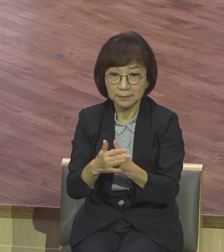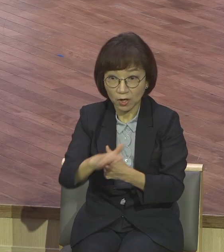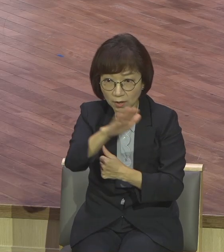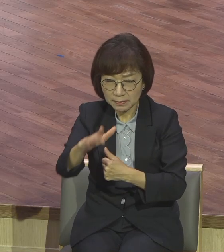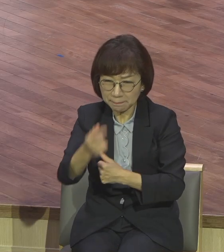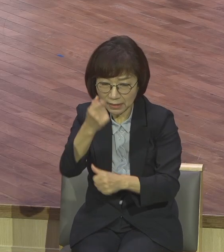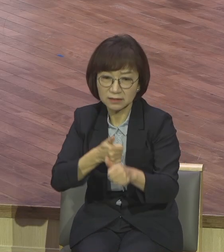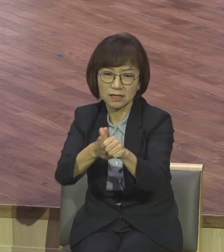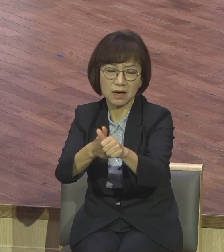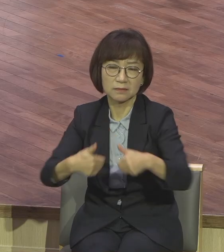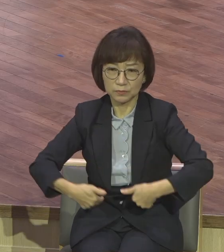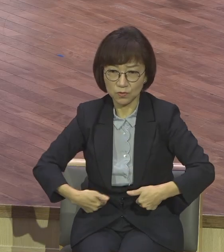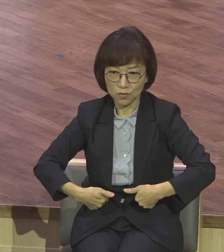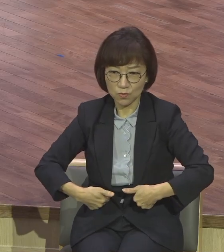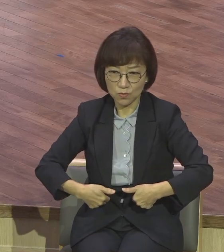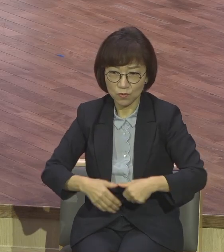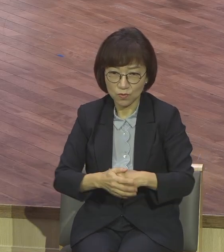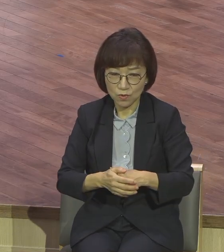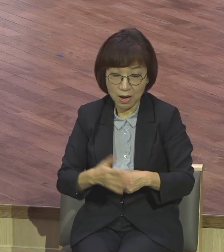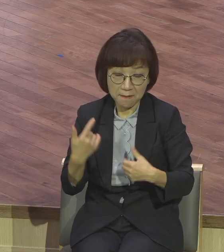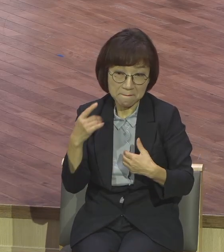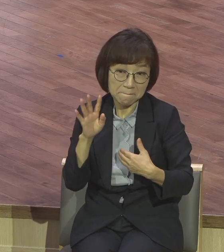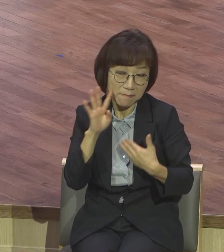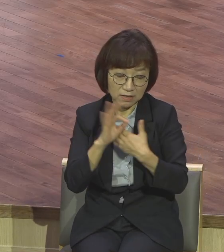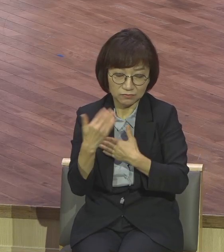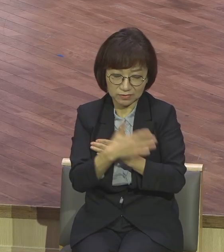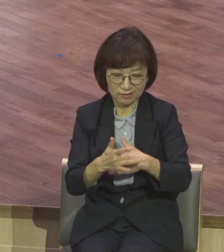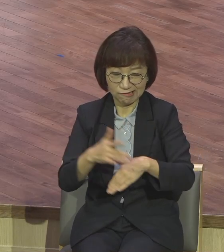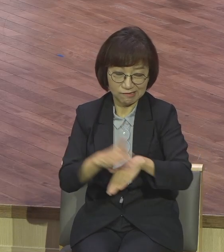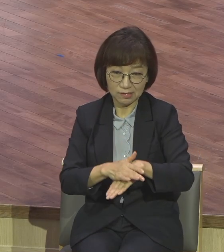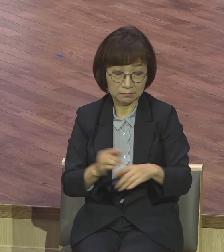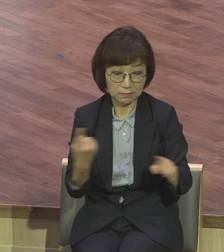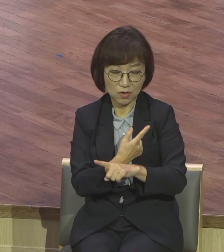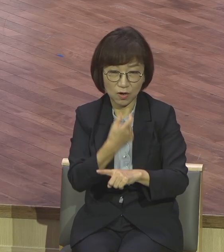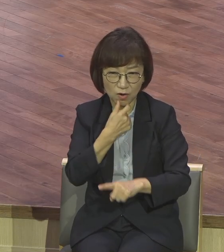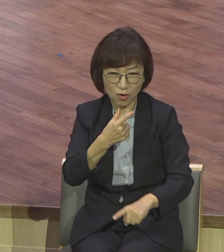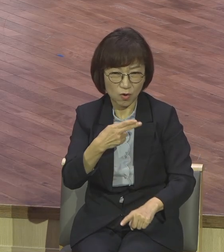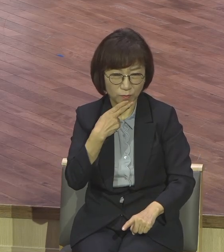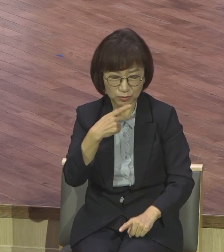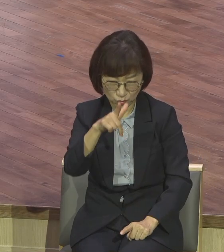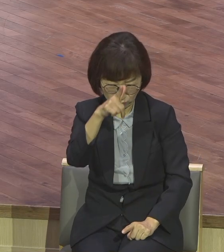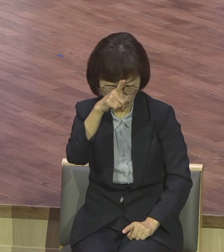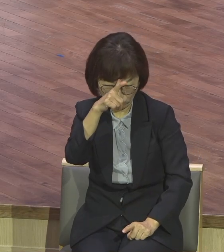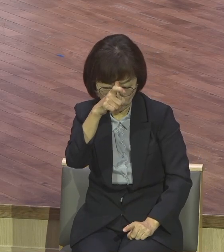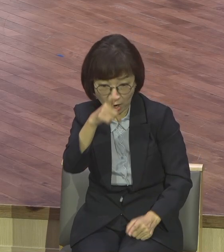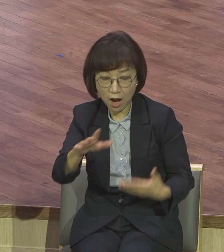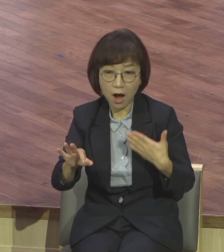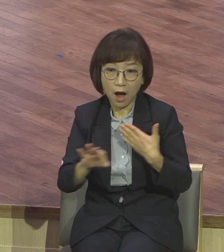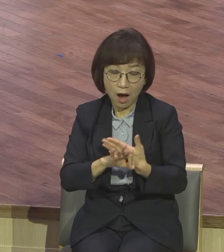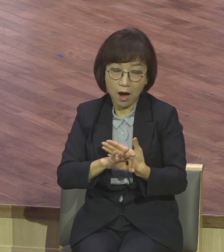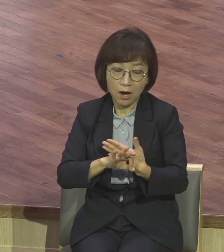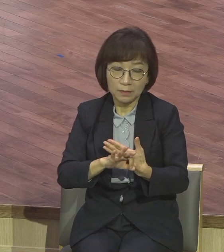여기 맞춰가야 돼요. 체질 바꾸지 않으면 이제는 살아남지를 못한다.